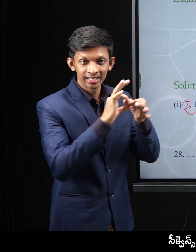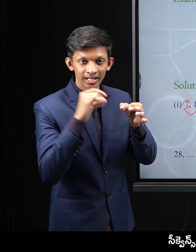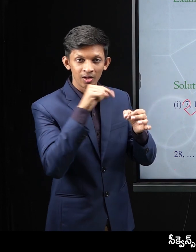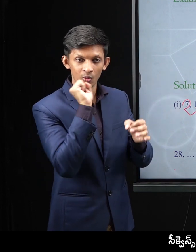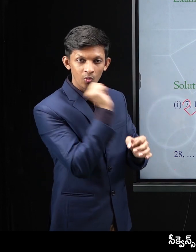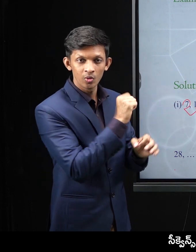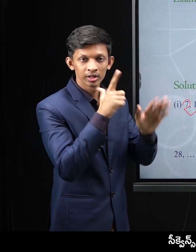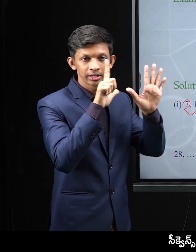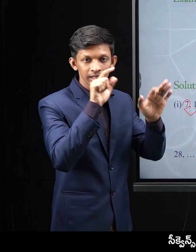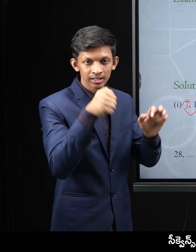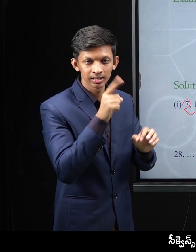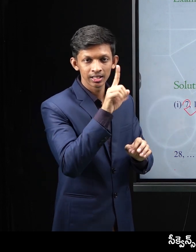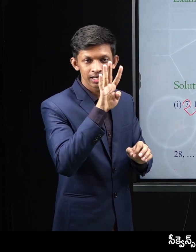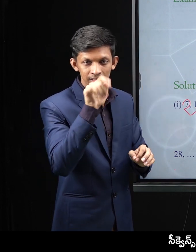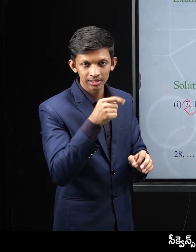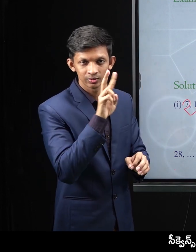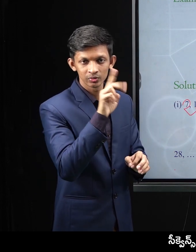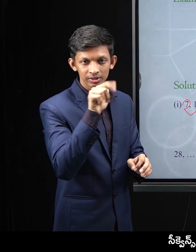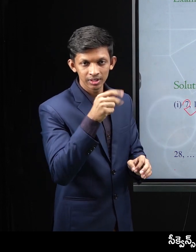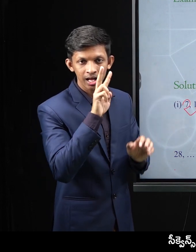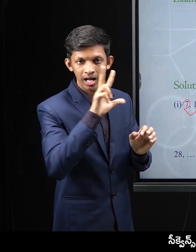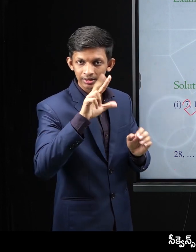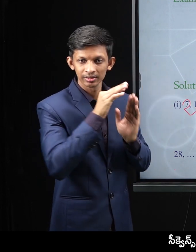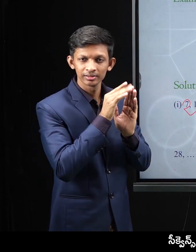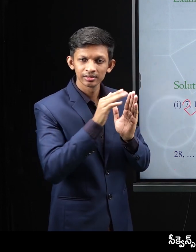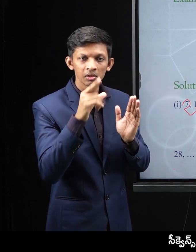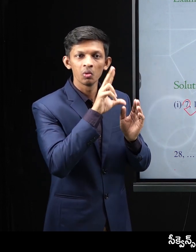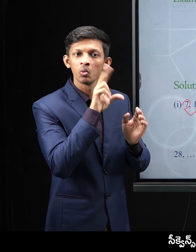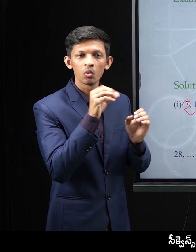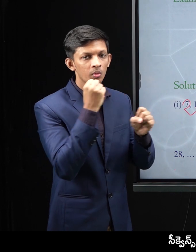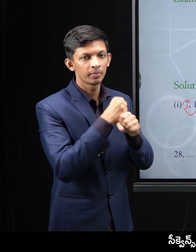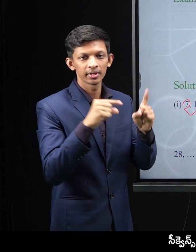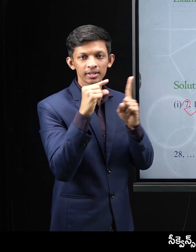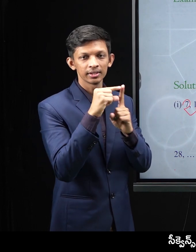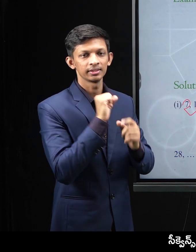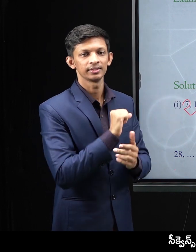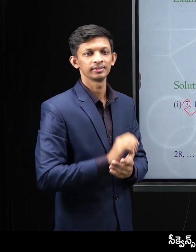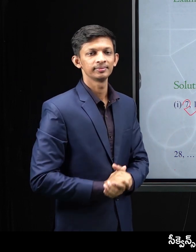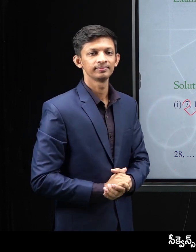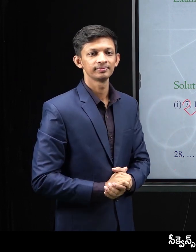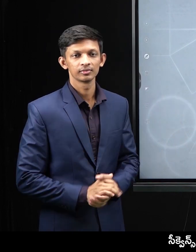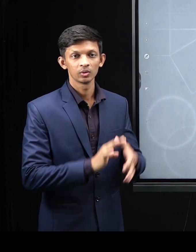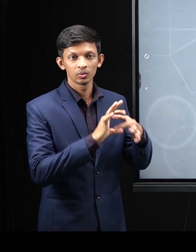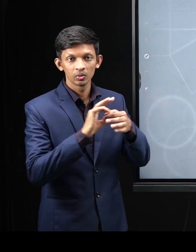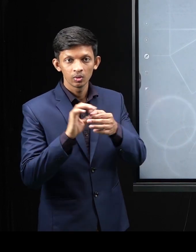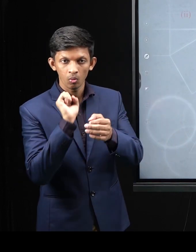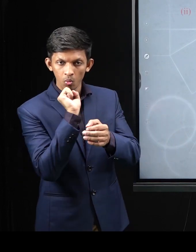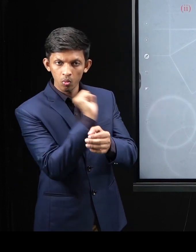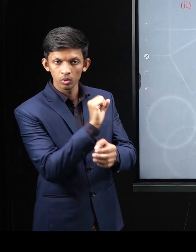సీక్వెన్స్ 7, 14, 21, 28 అనేది రేఖాగణిత పురోగతి కాదు. 2, 1 by